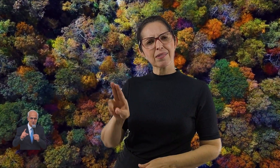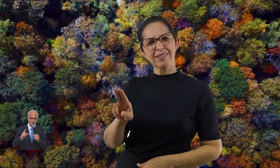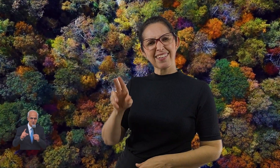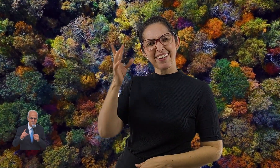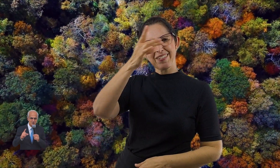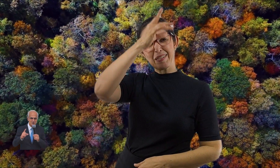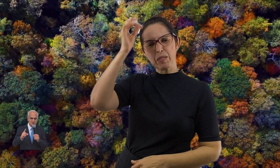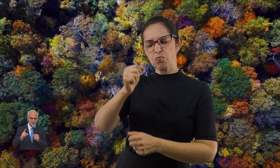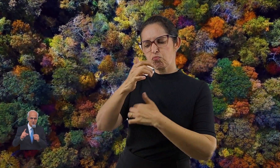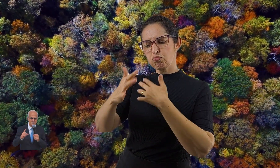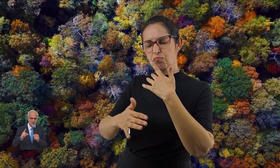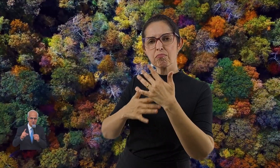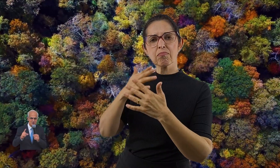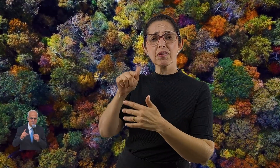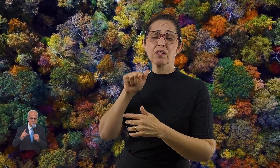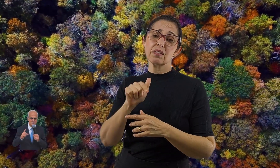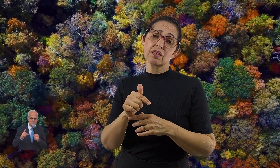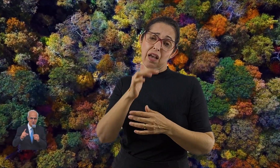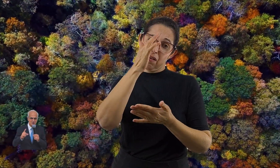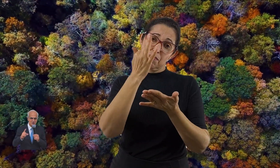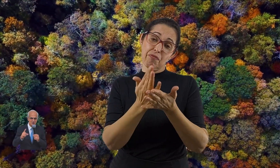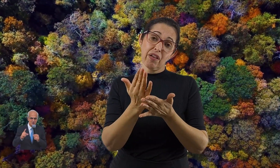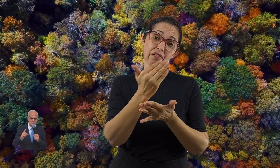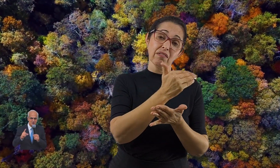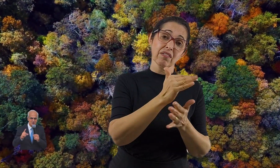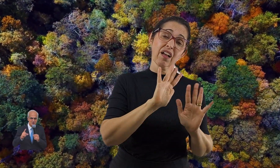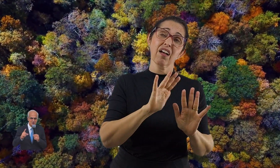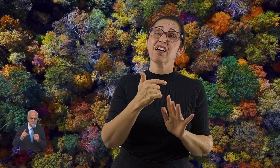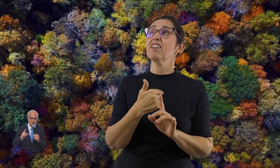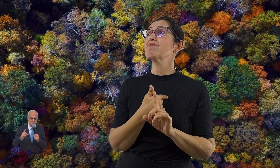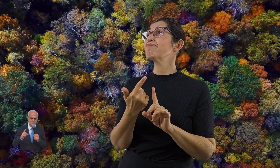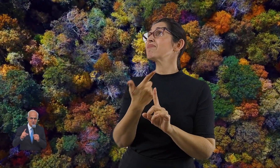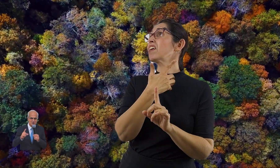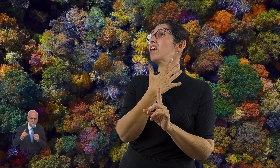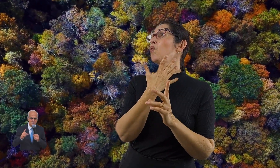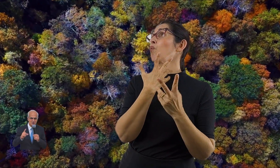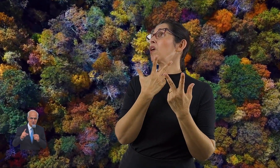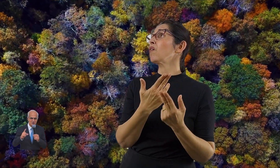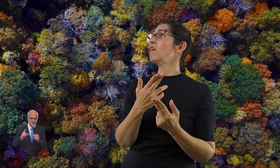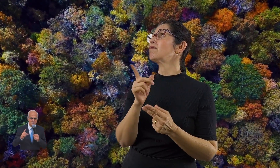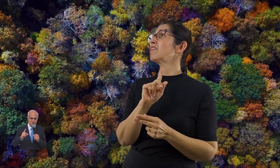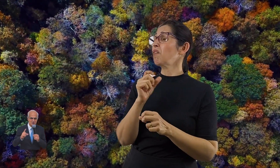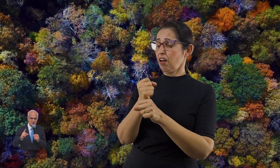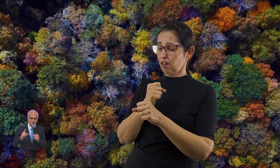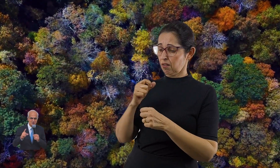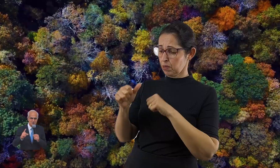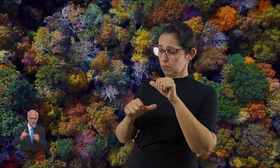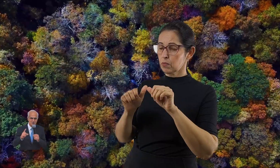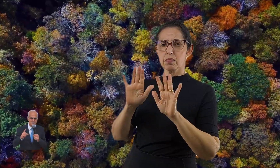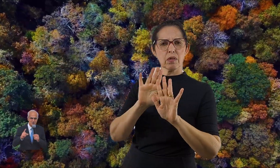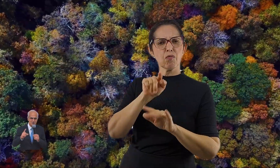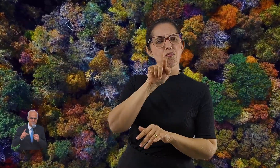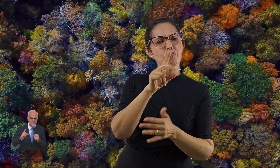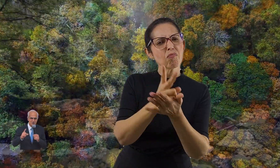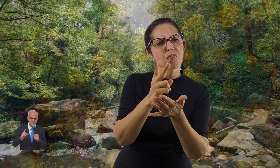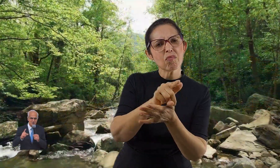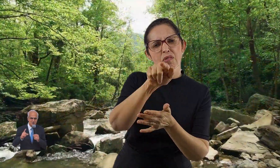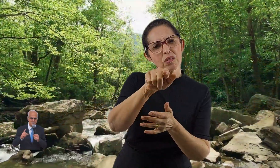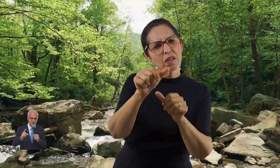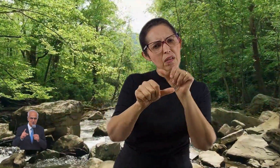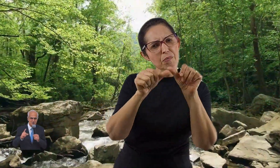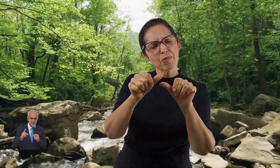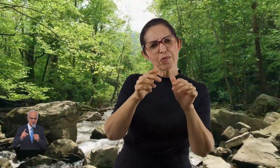Deus. Você esfriou na fé, eu não tenho mais o mesmo ânimo, a obra já não é mais a mesma, você não é mais a mesma,